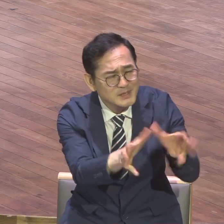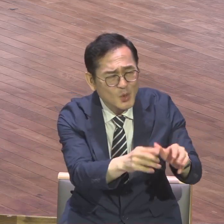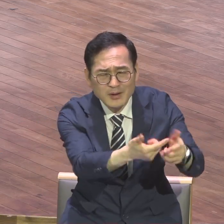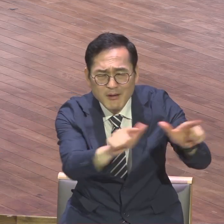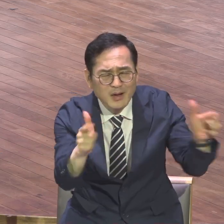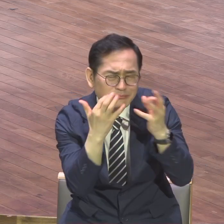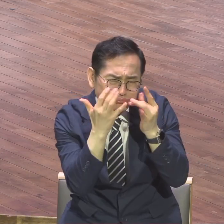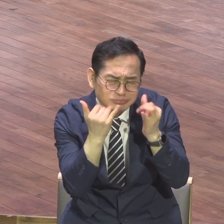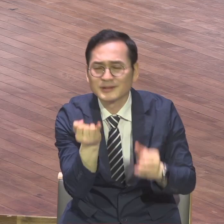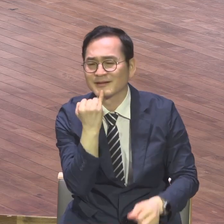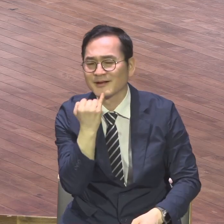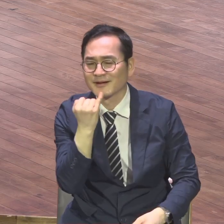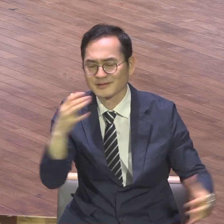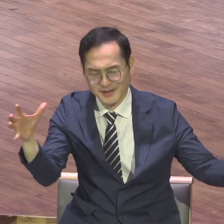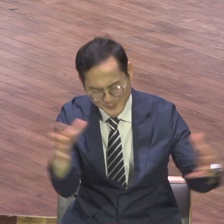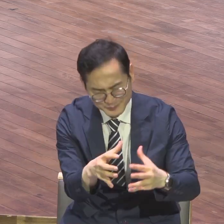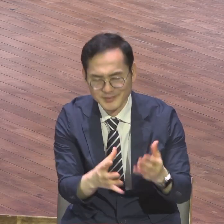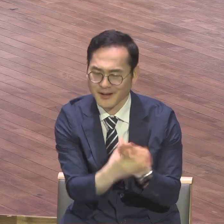자랐어요.